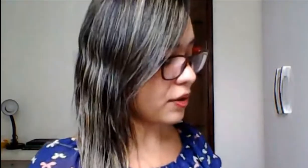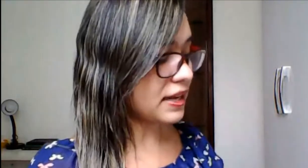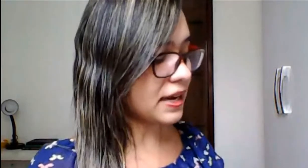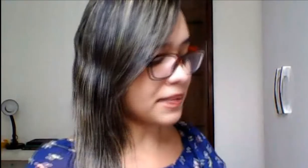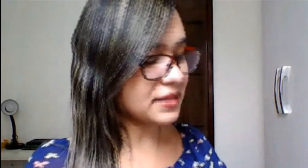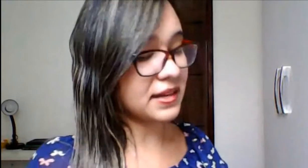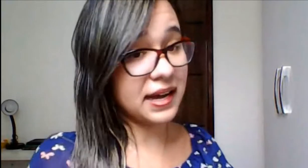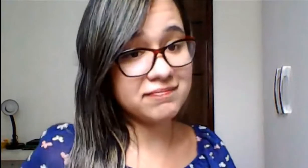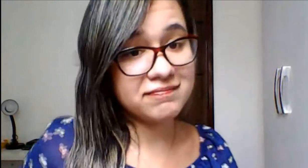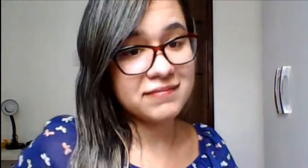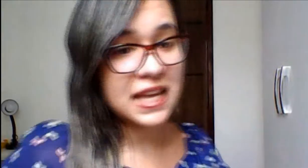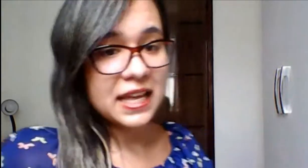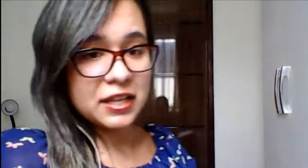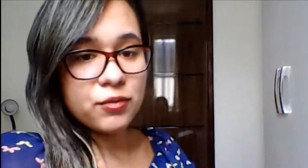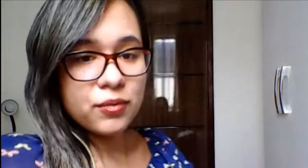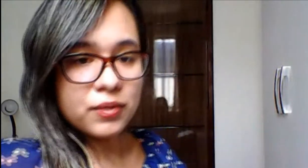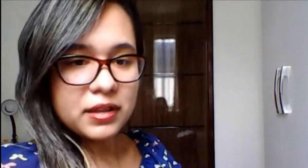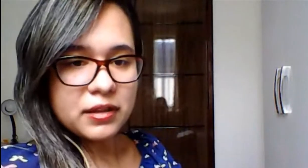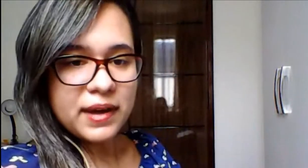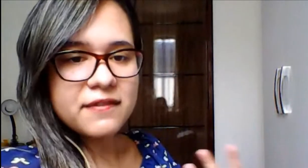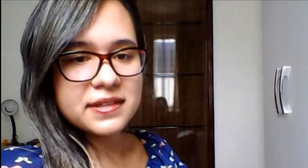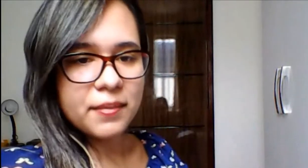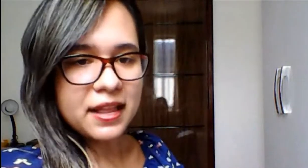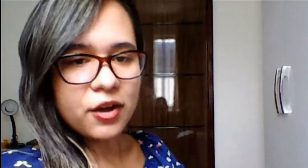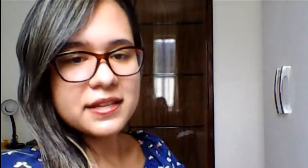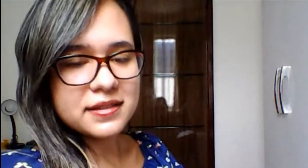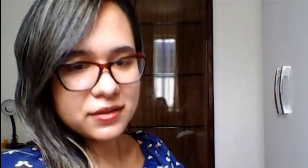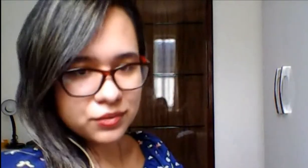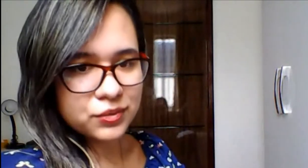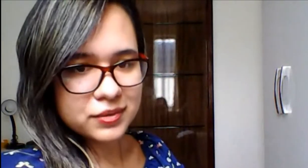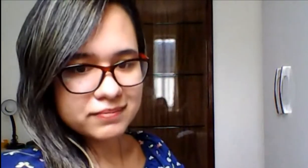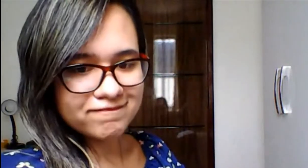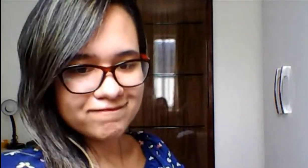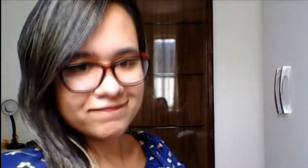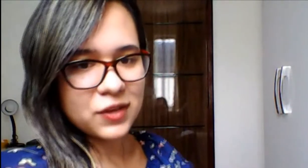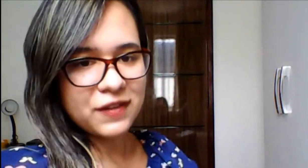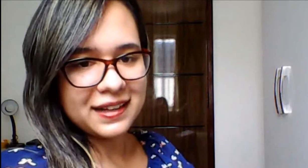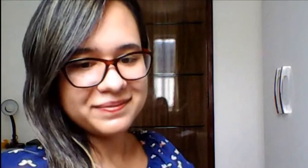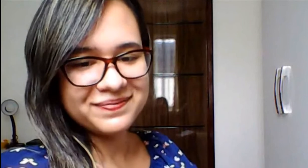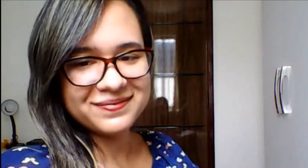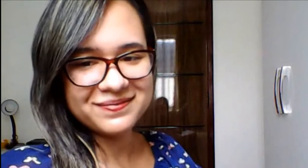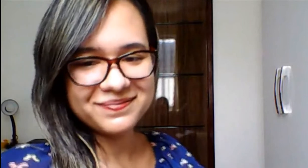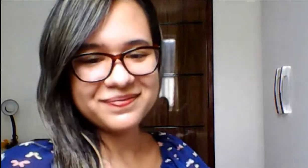poderia precisar de uma revisão melhor desses assuntos. Pode falar.